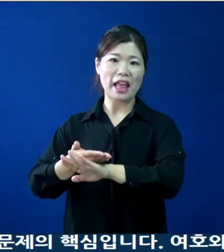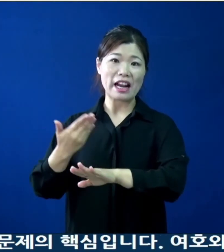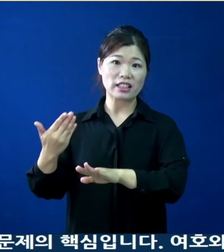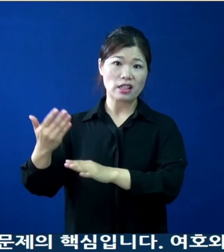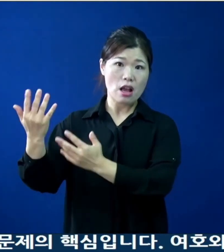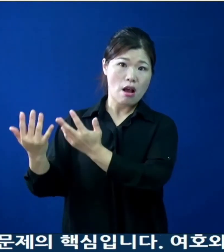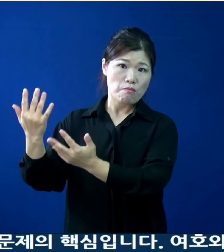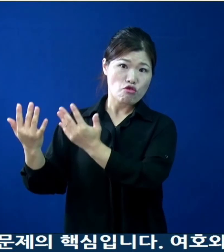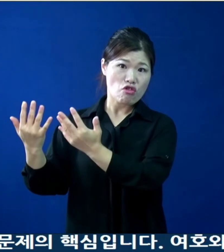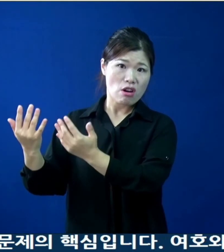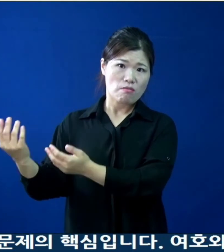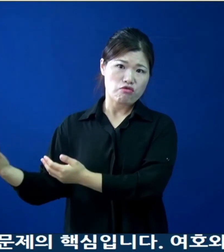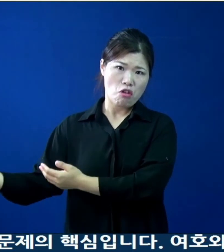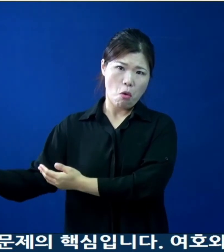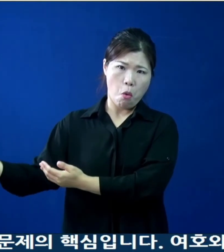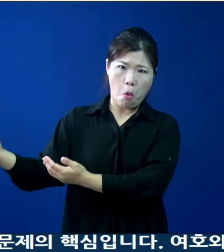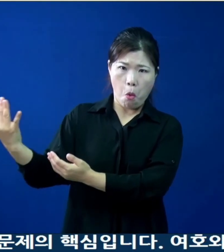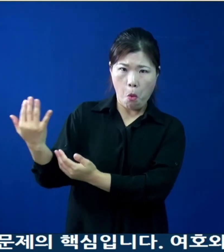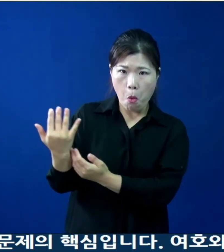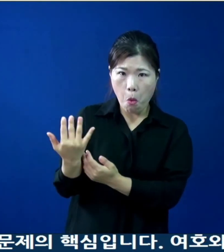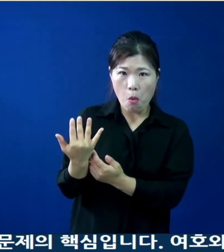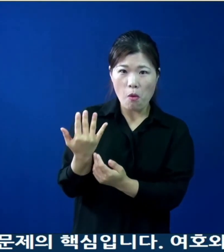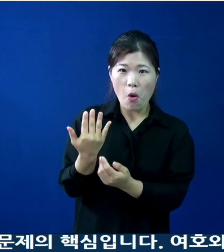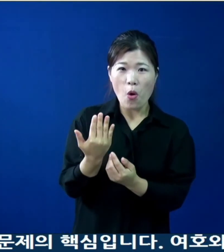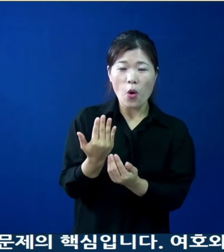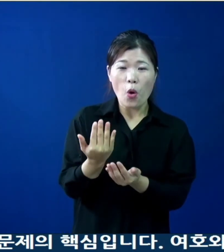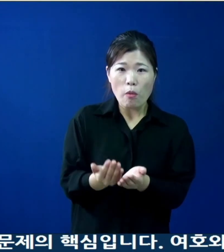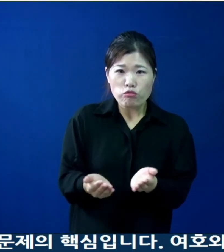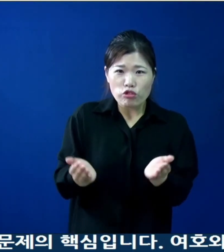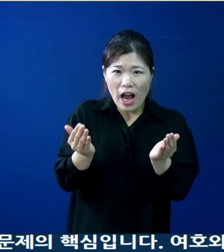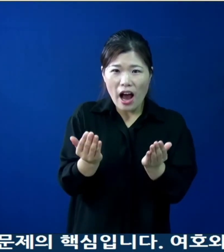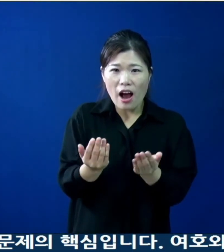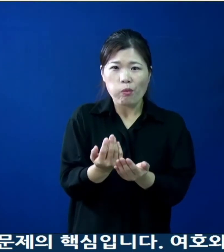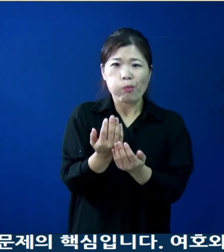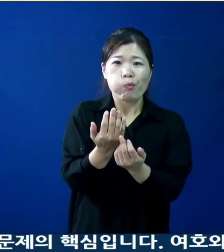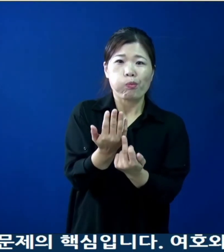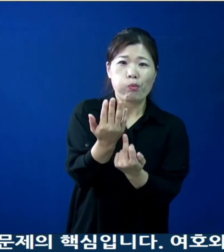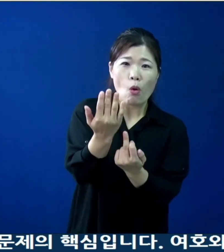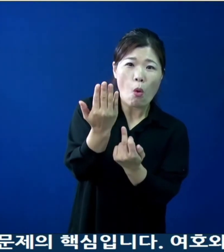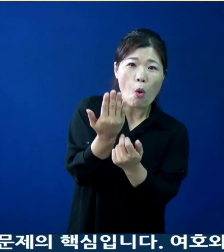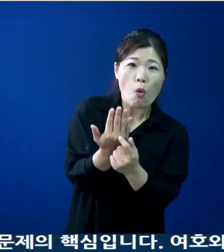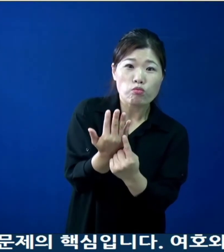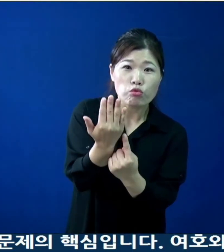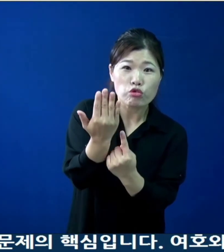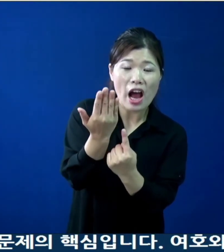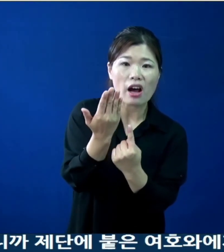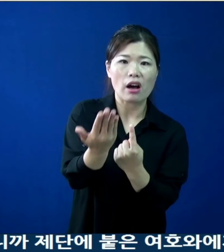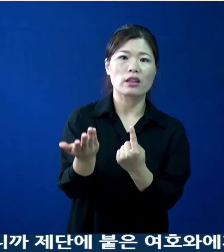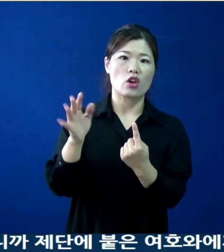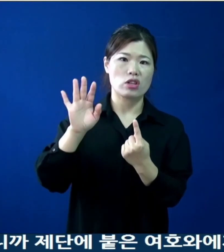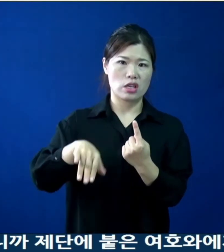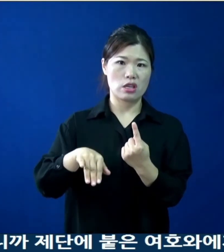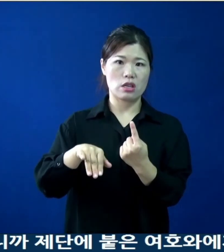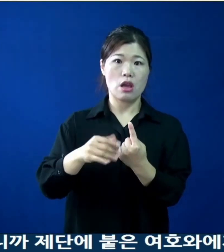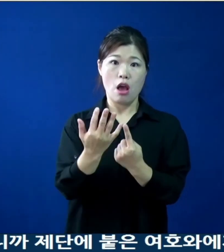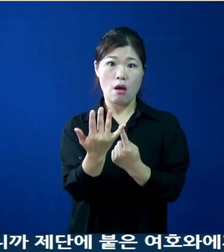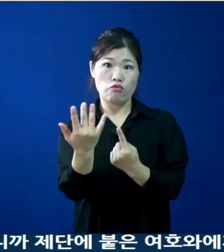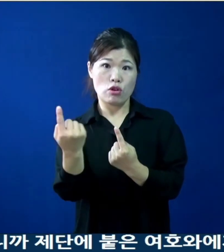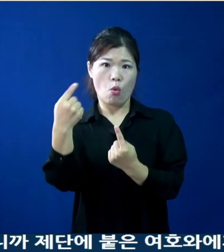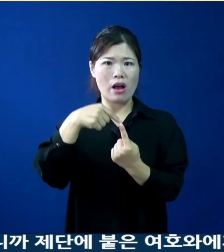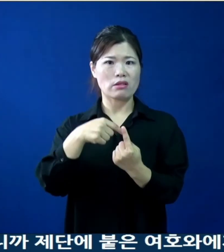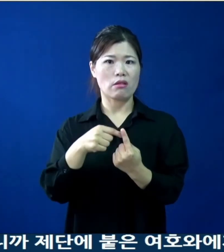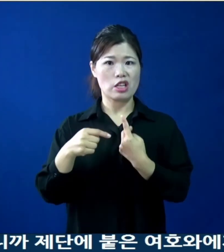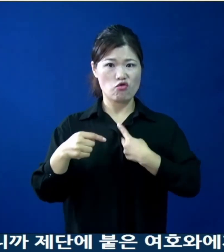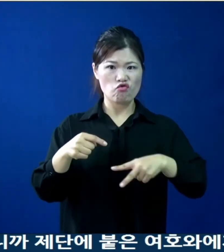불을 담아서 여호와께 분향하였더니, 2절에 불이 여호와 앞에서 나와 그들을 삼킴에 즉사한